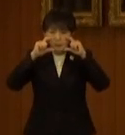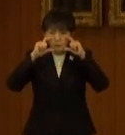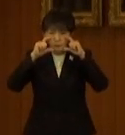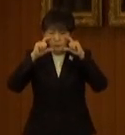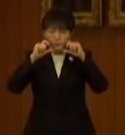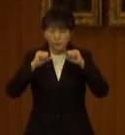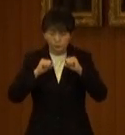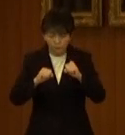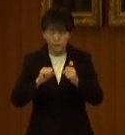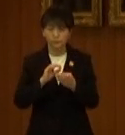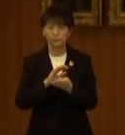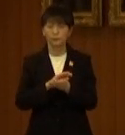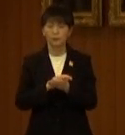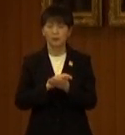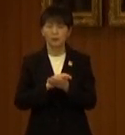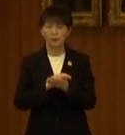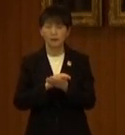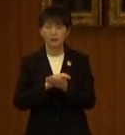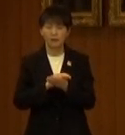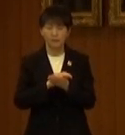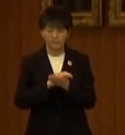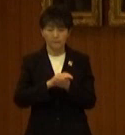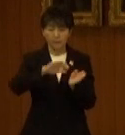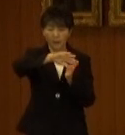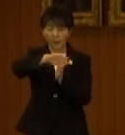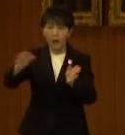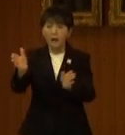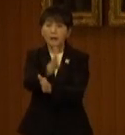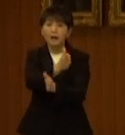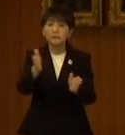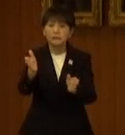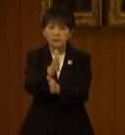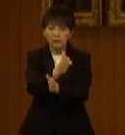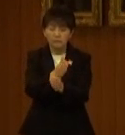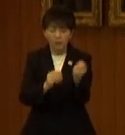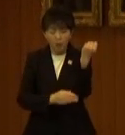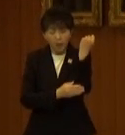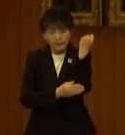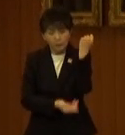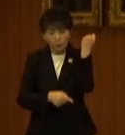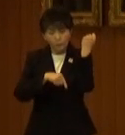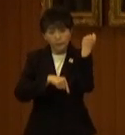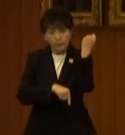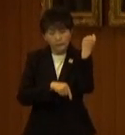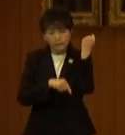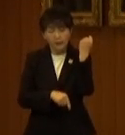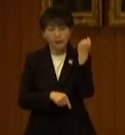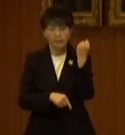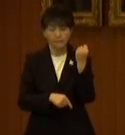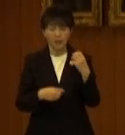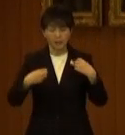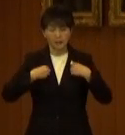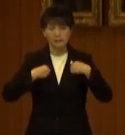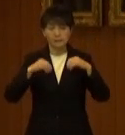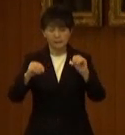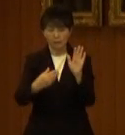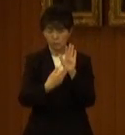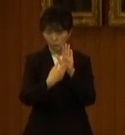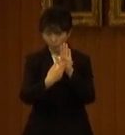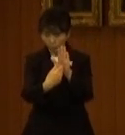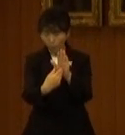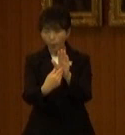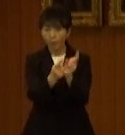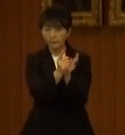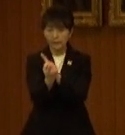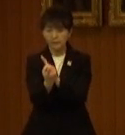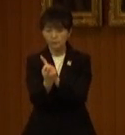ありますとか、換気、こういった基本的な感染予防対策、このことをしっかり